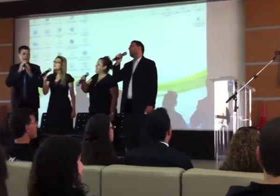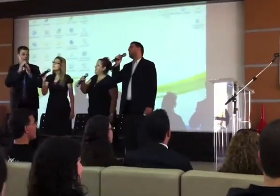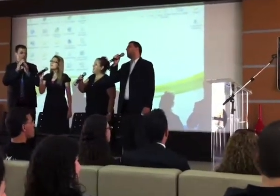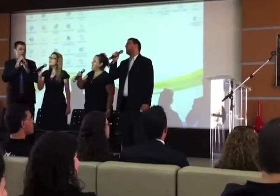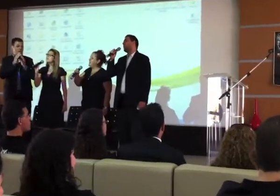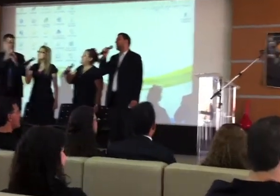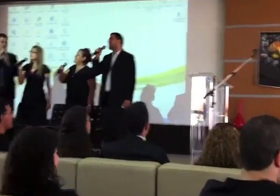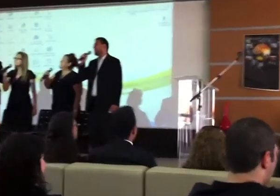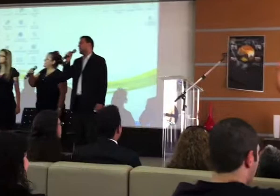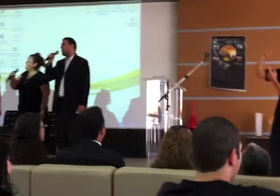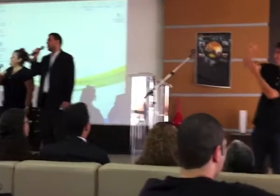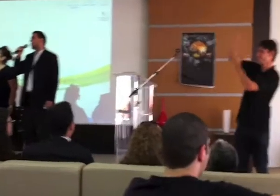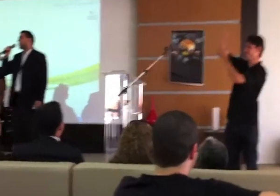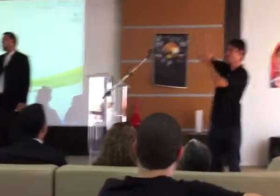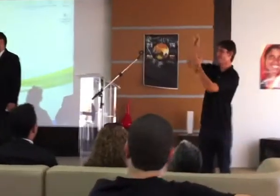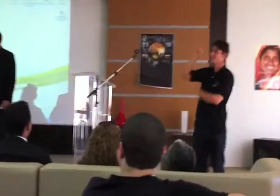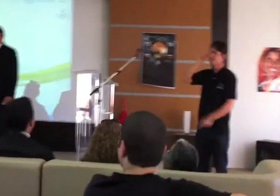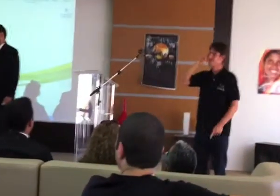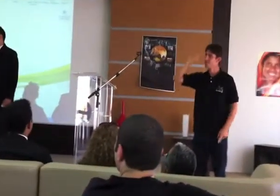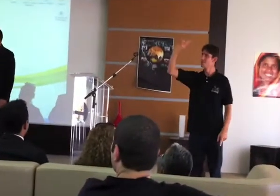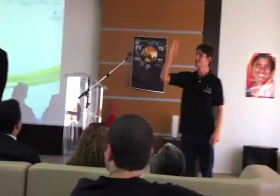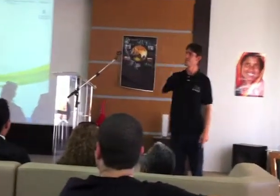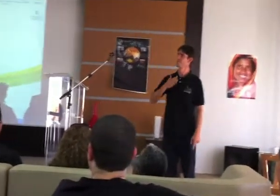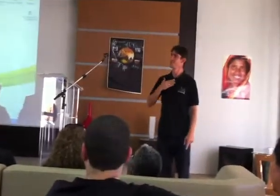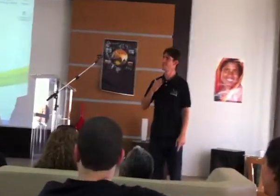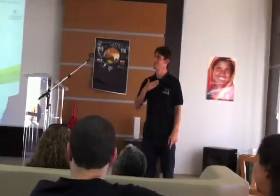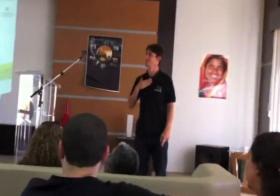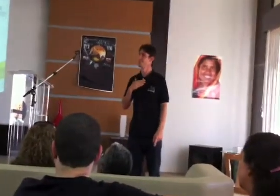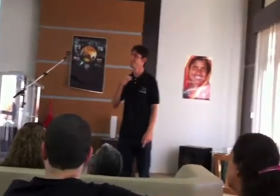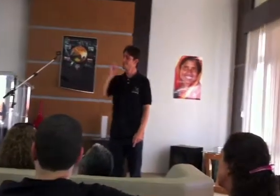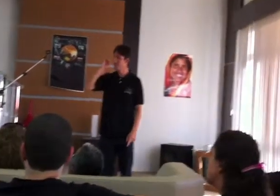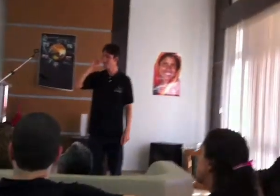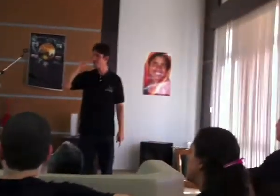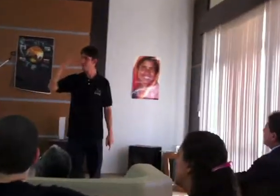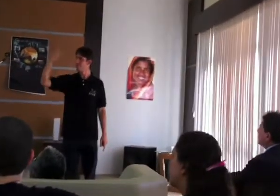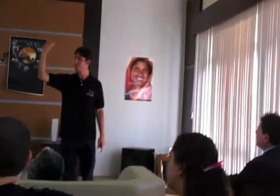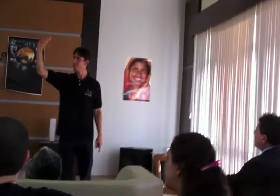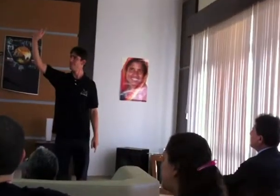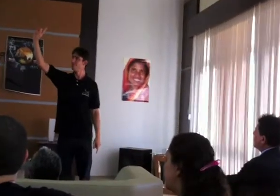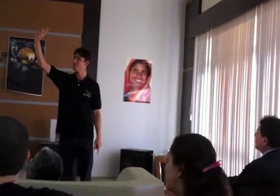meu rei, Senhor.